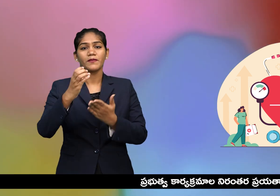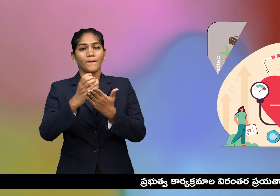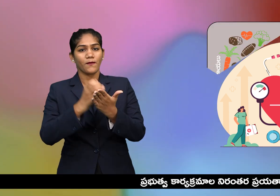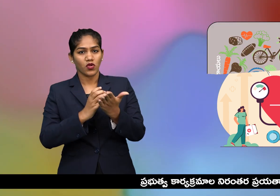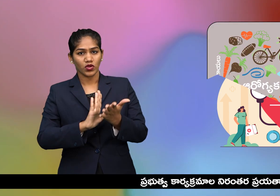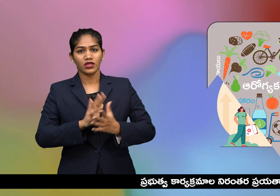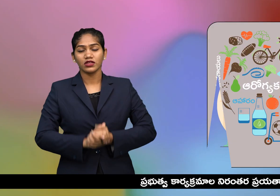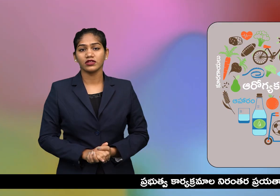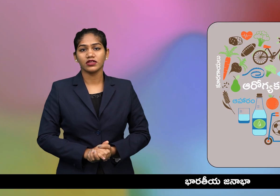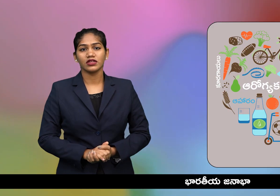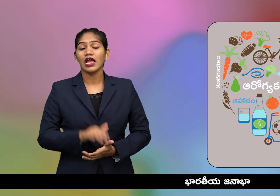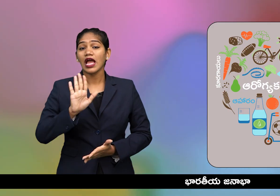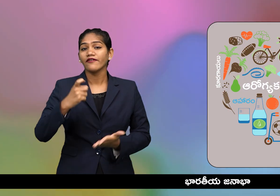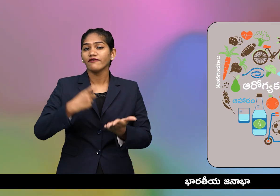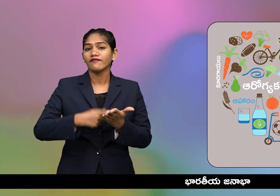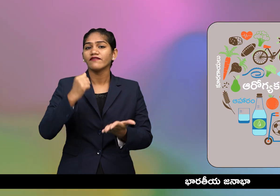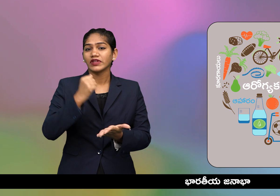ప్రయత్నాలు భారతీయ జనాభా